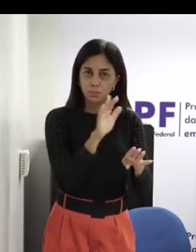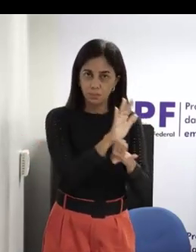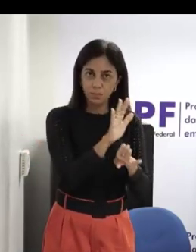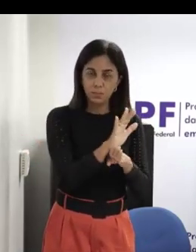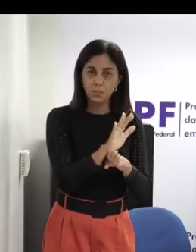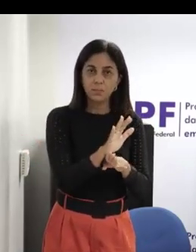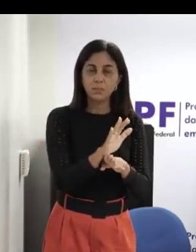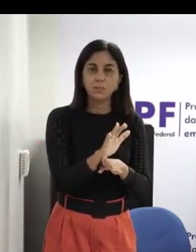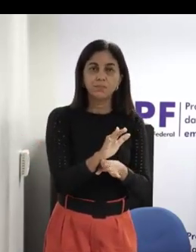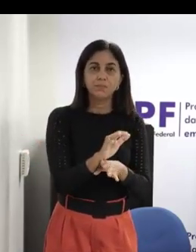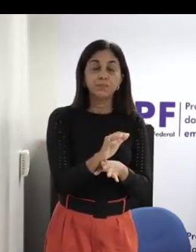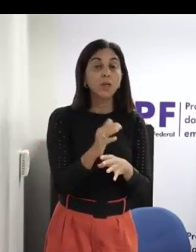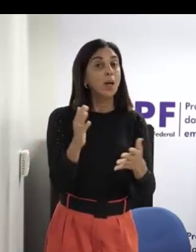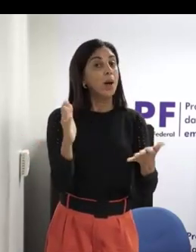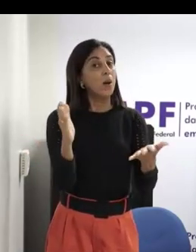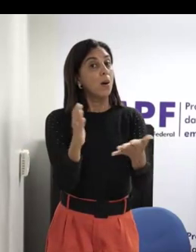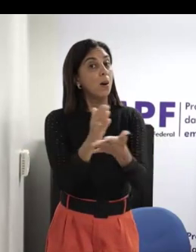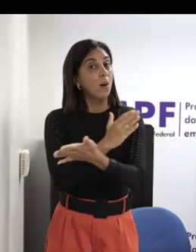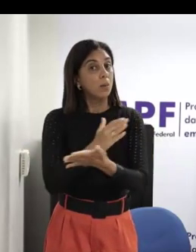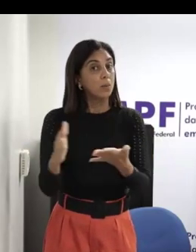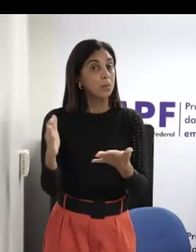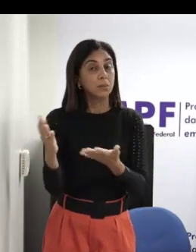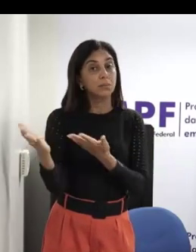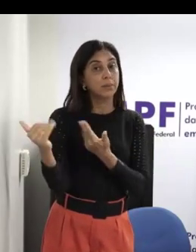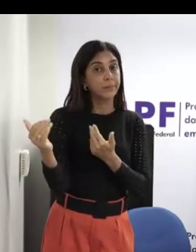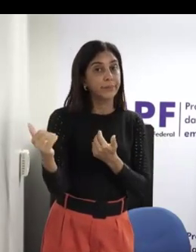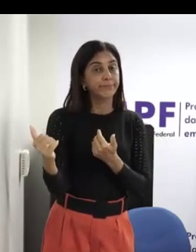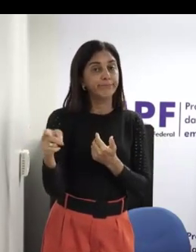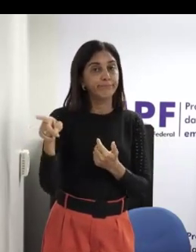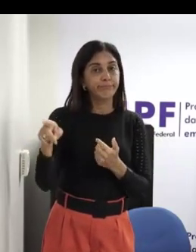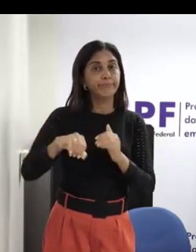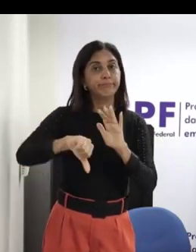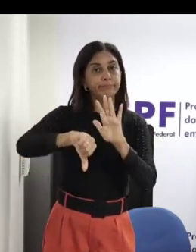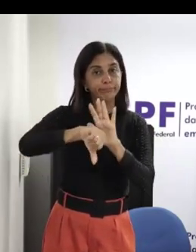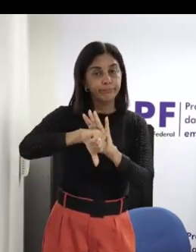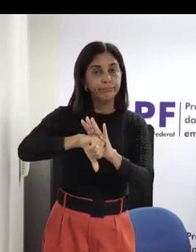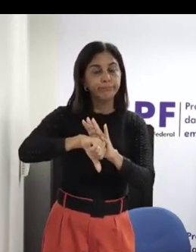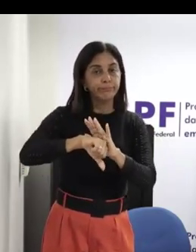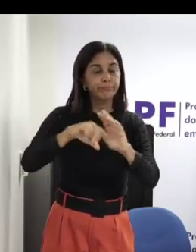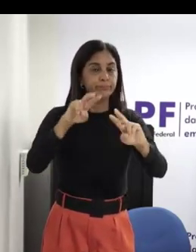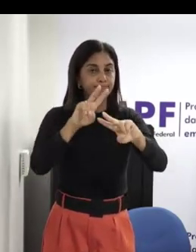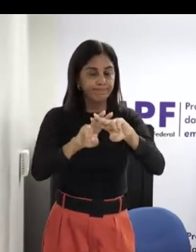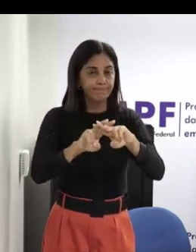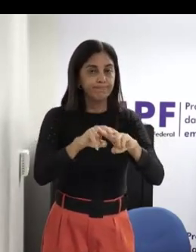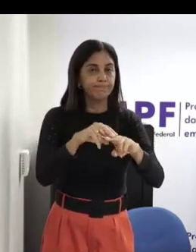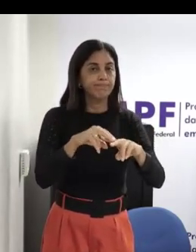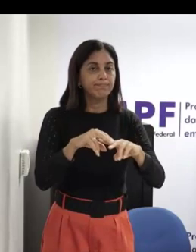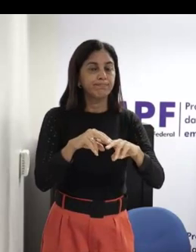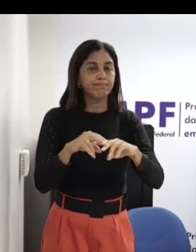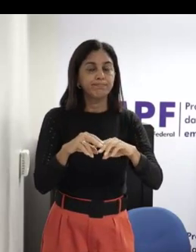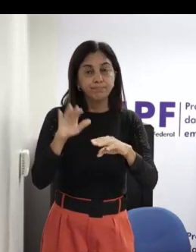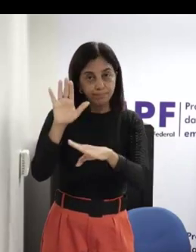menores que já cumprem a medida socioeducativa então nós temos aí no Brasil o